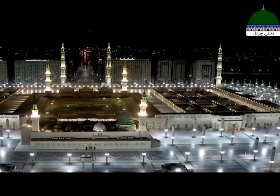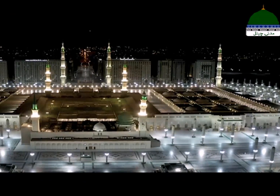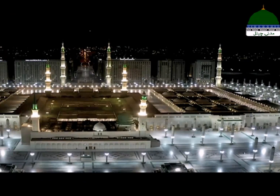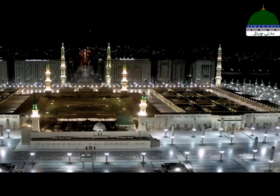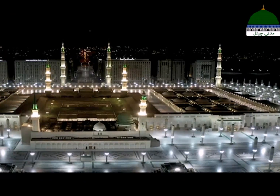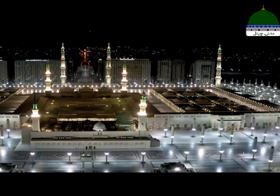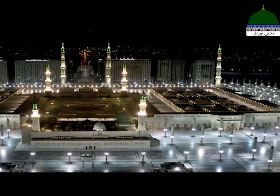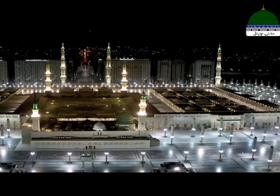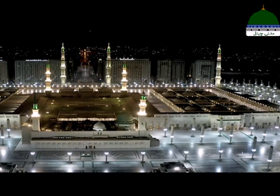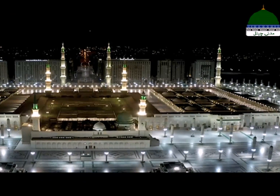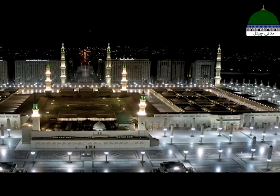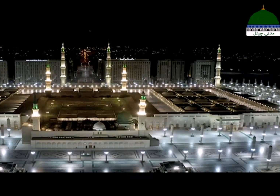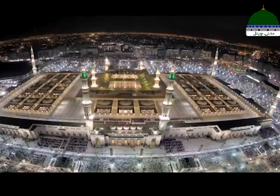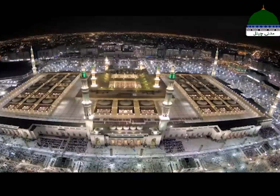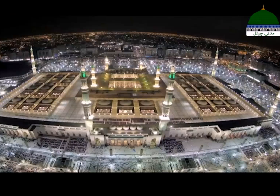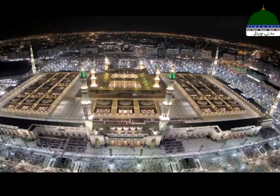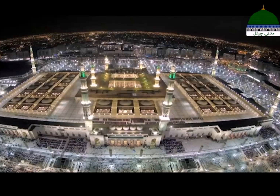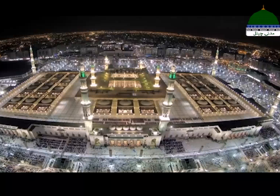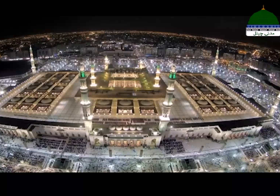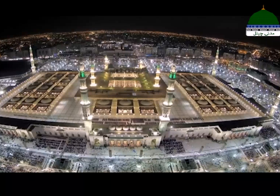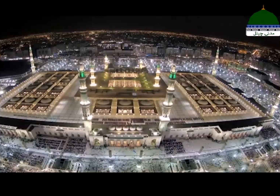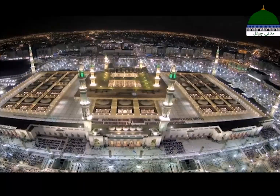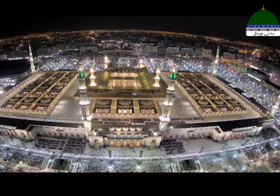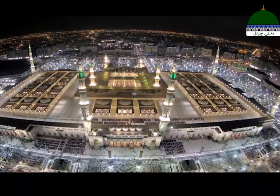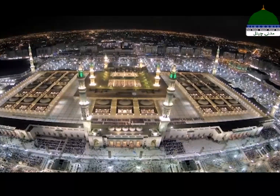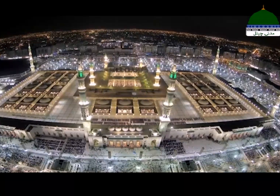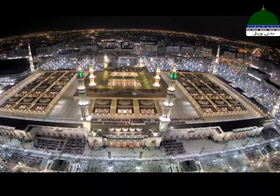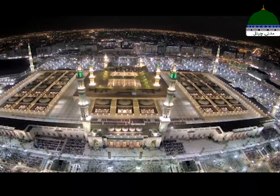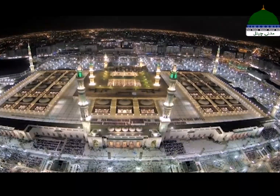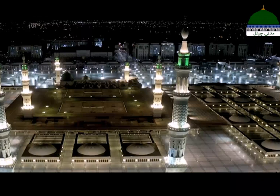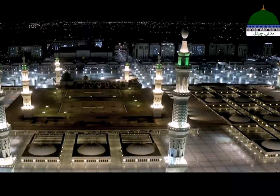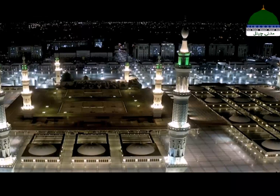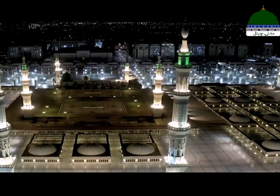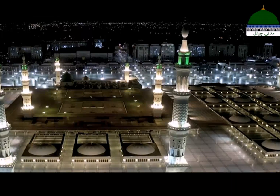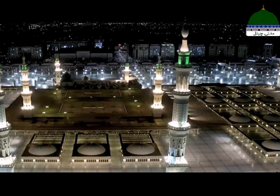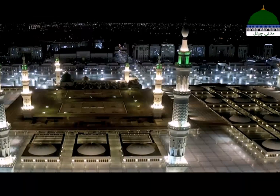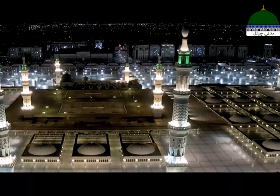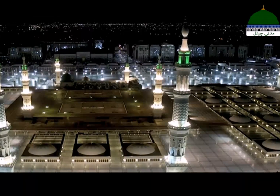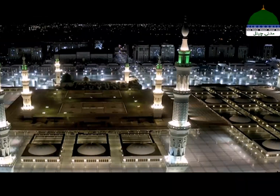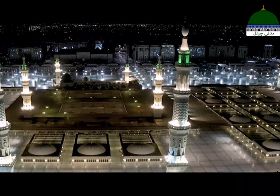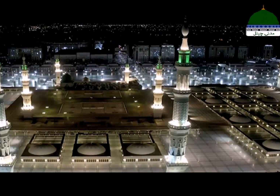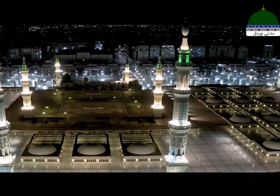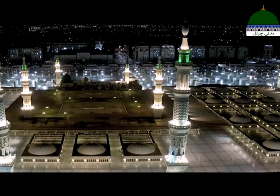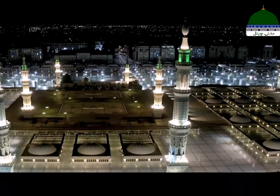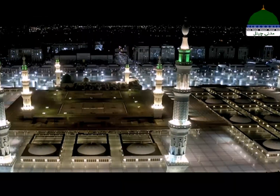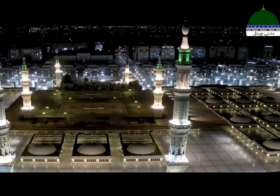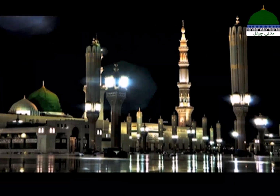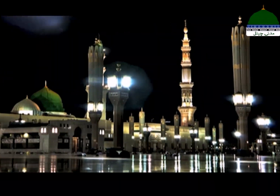وأصحابك يا حبيب الله الصلاة والسلام عليك يا نبي الله وعلى